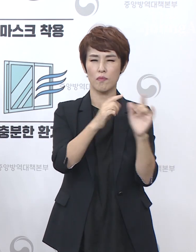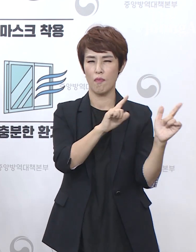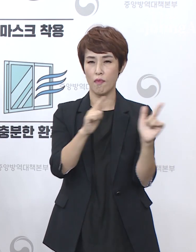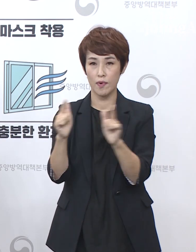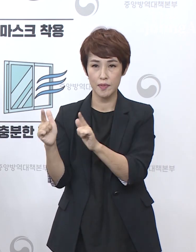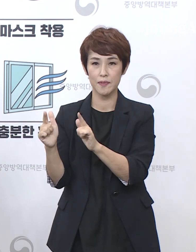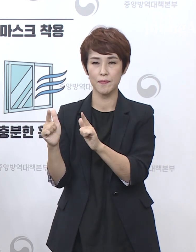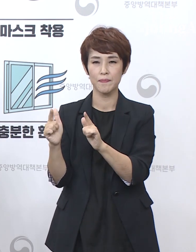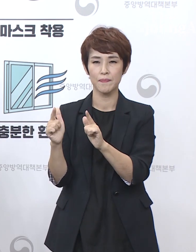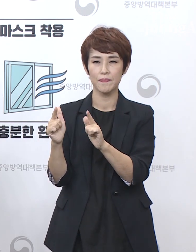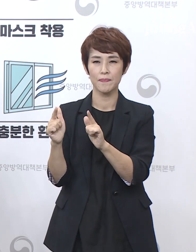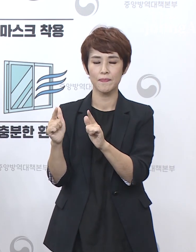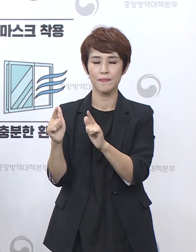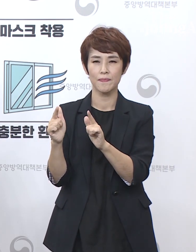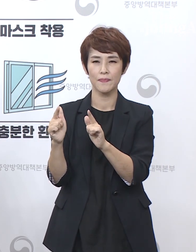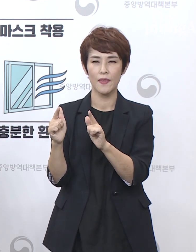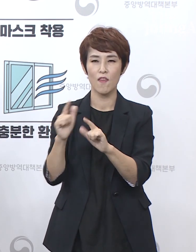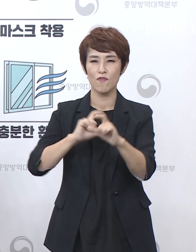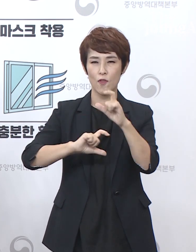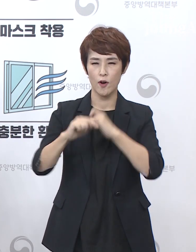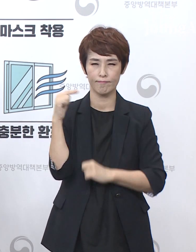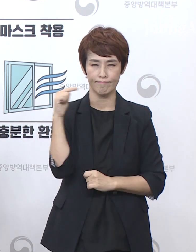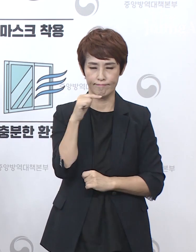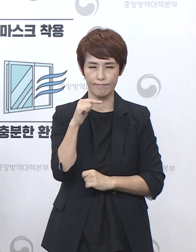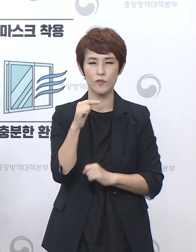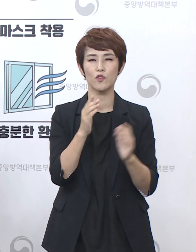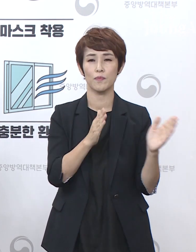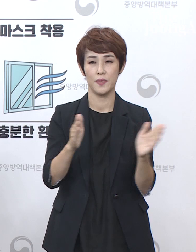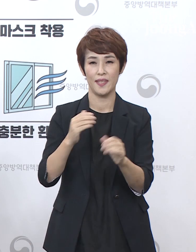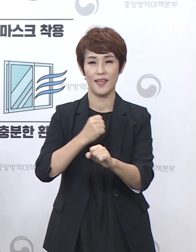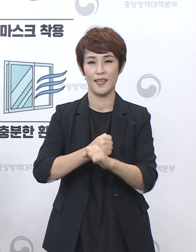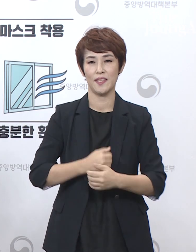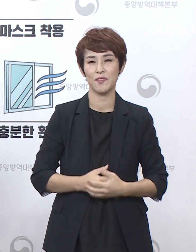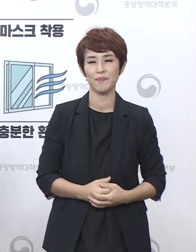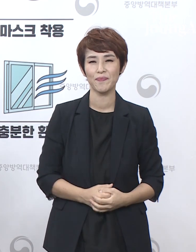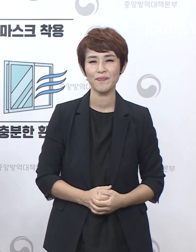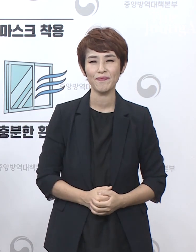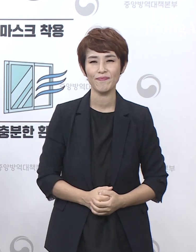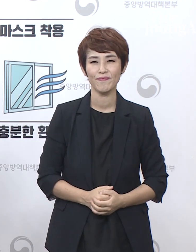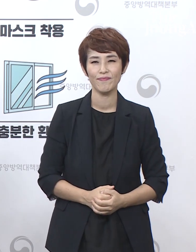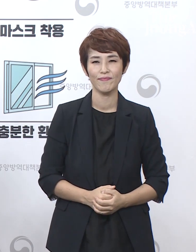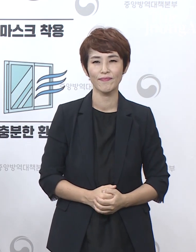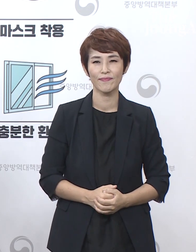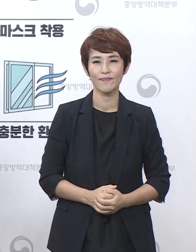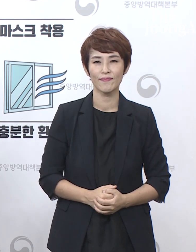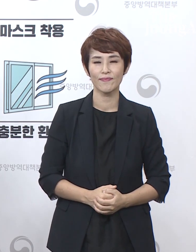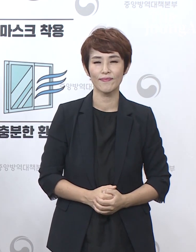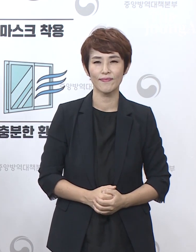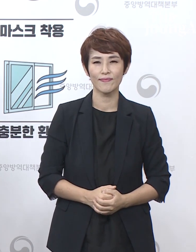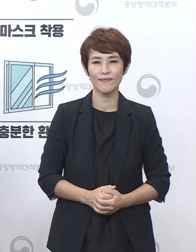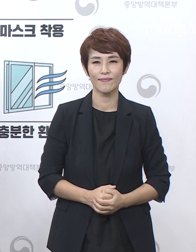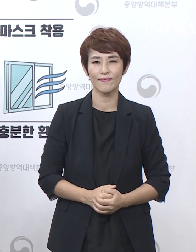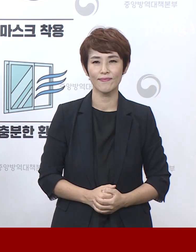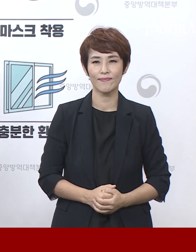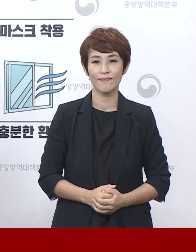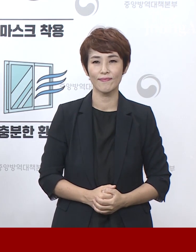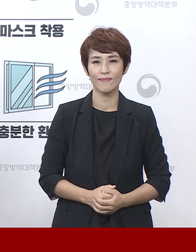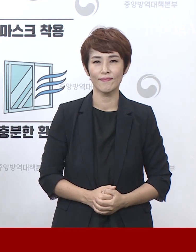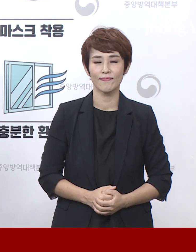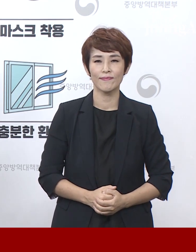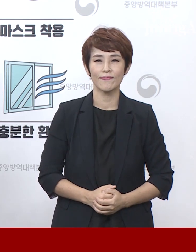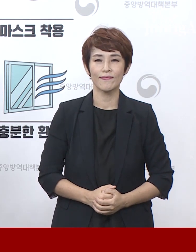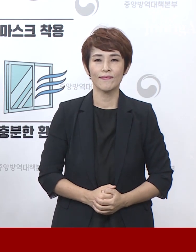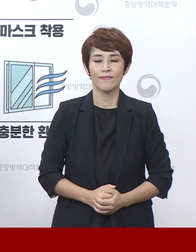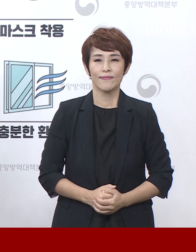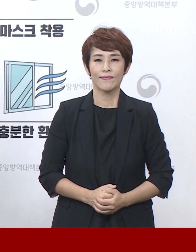관련된 모든 부분에서 보다 철저하게 준비하겠습니다. 네, 그럼 지금부터 질의응답 시간